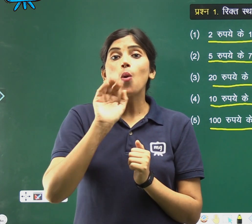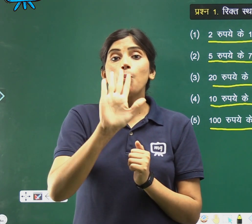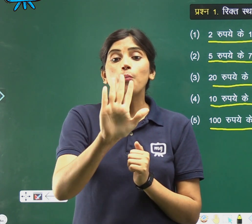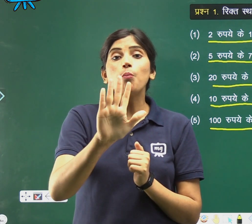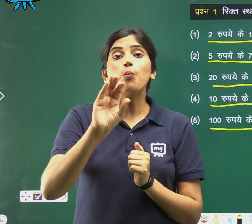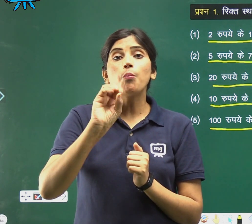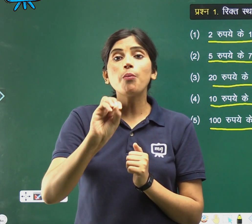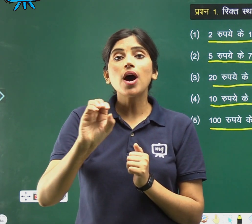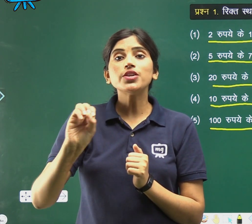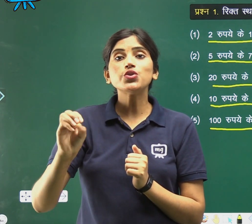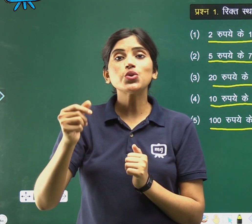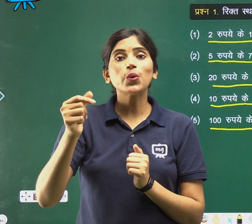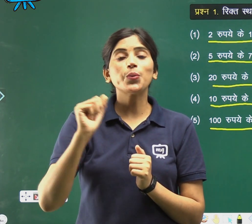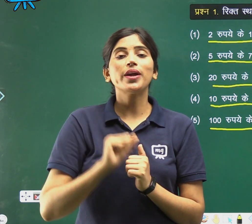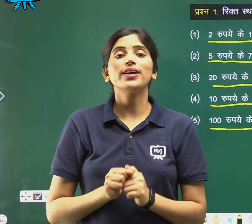500 रुपए।